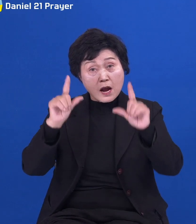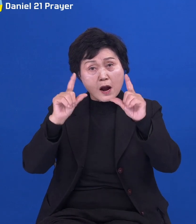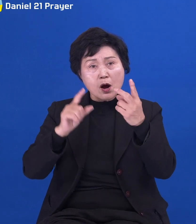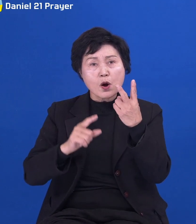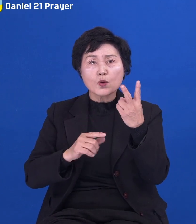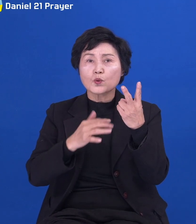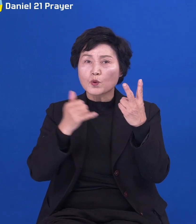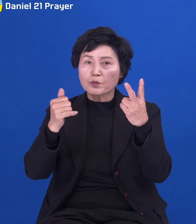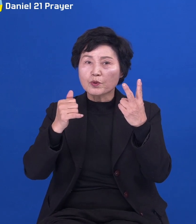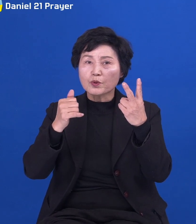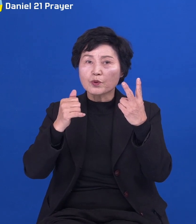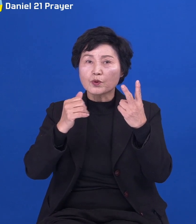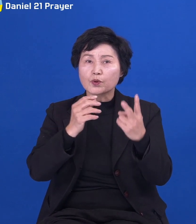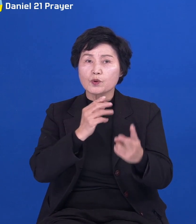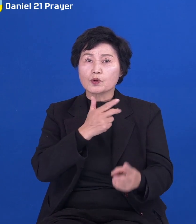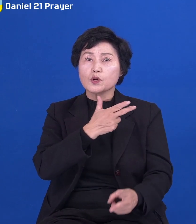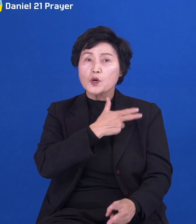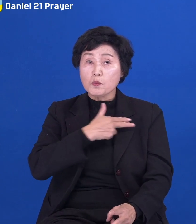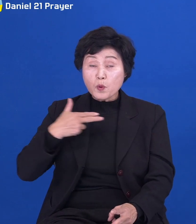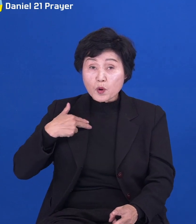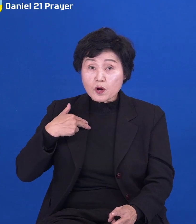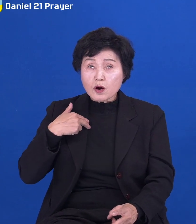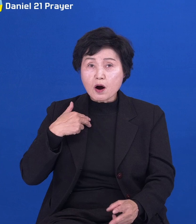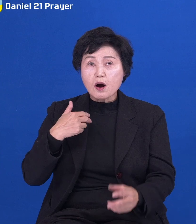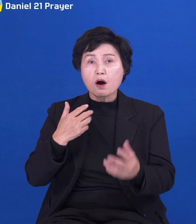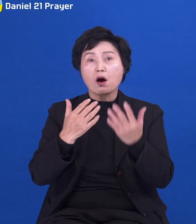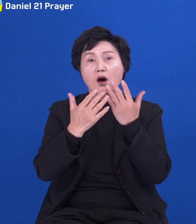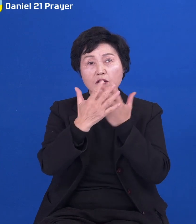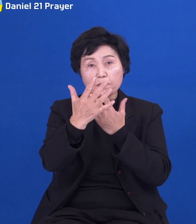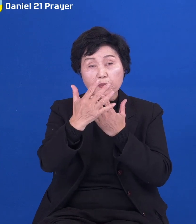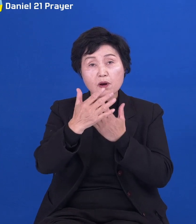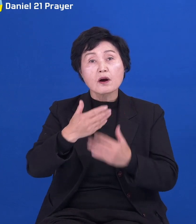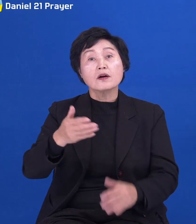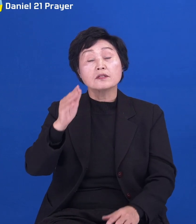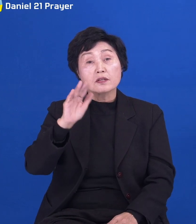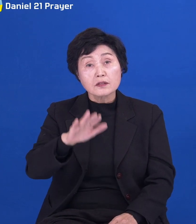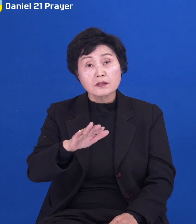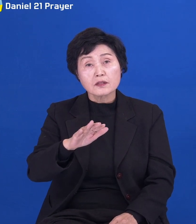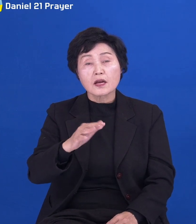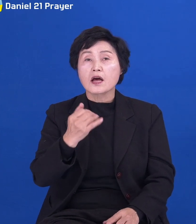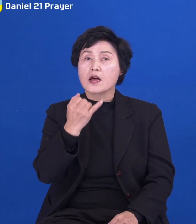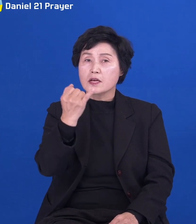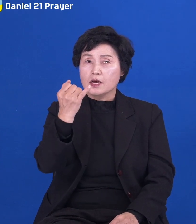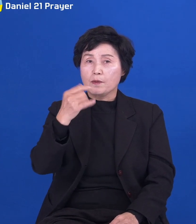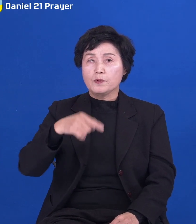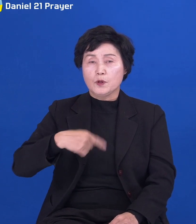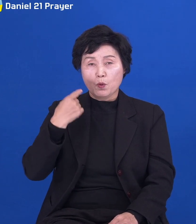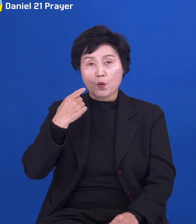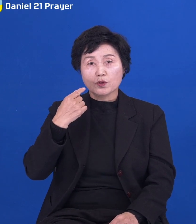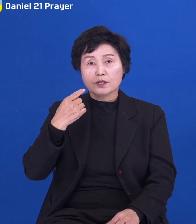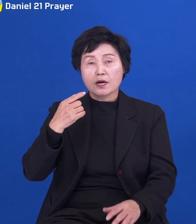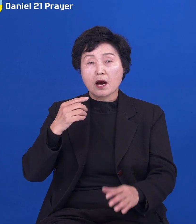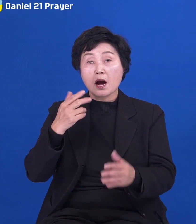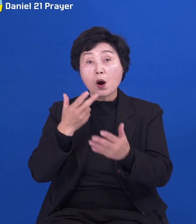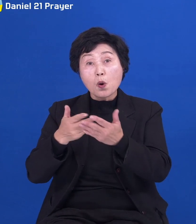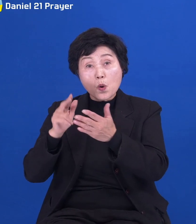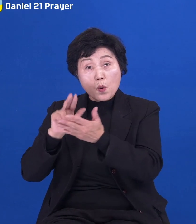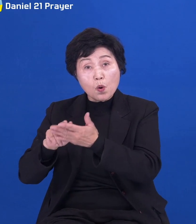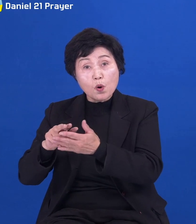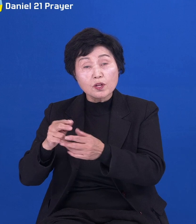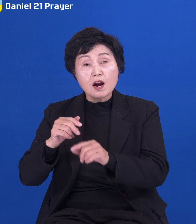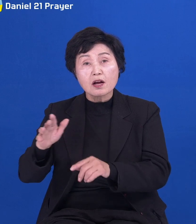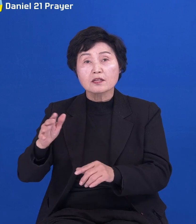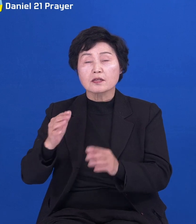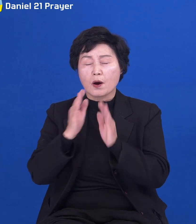가셔서 밤에 돼서 사모님이 혼자서 인근 공원에 나서 철야 기도를 드렸어요. 철야 기도를 드리던 중 중국 경찰에